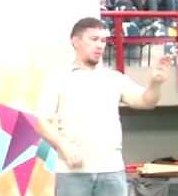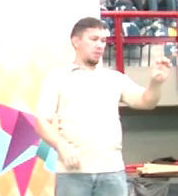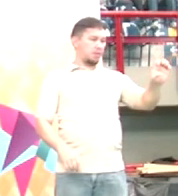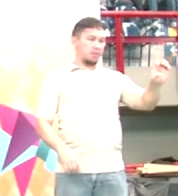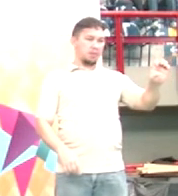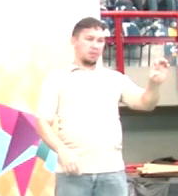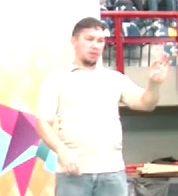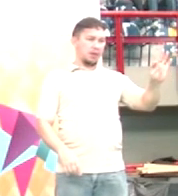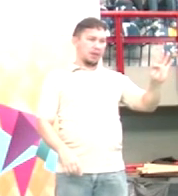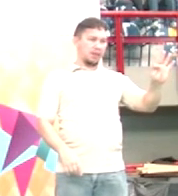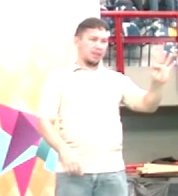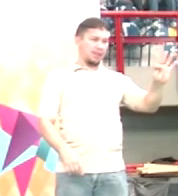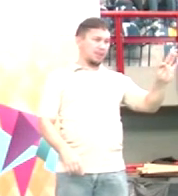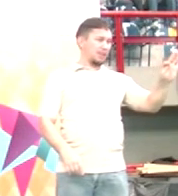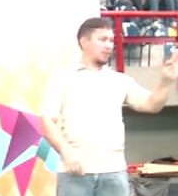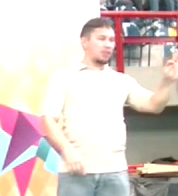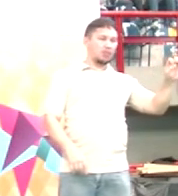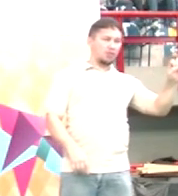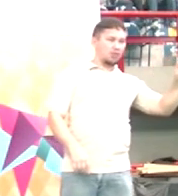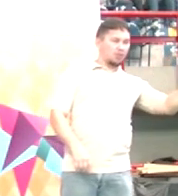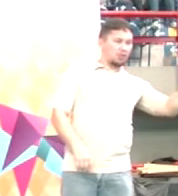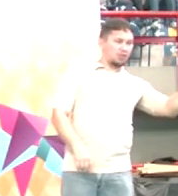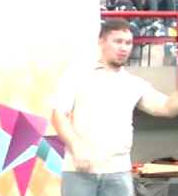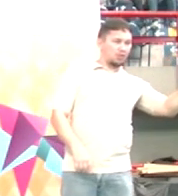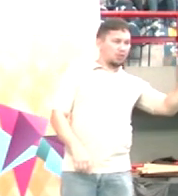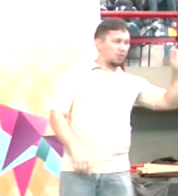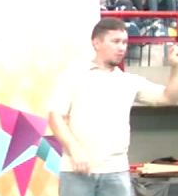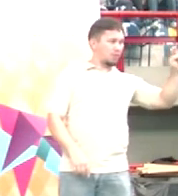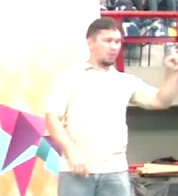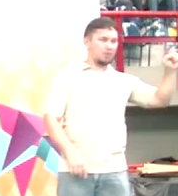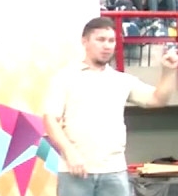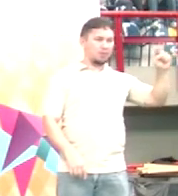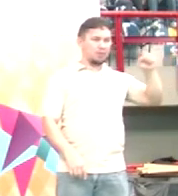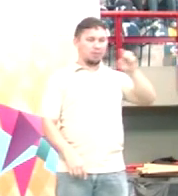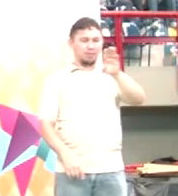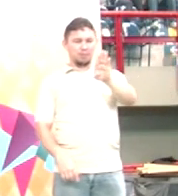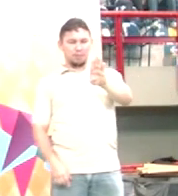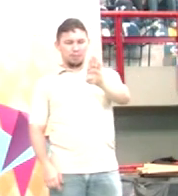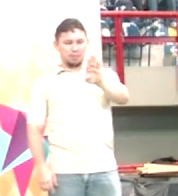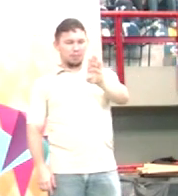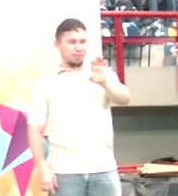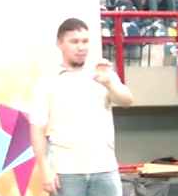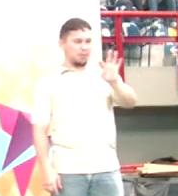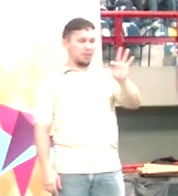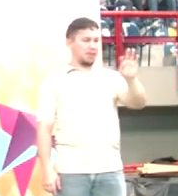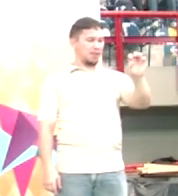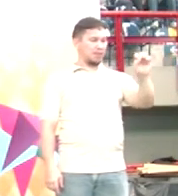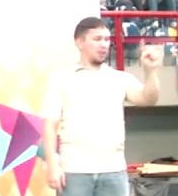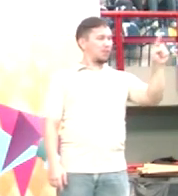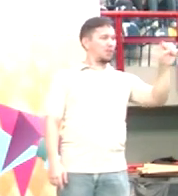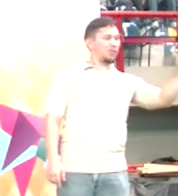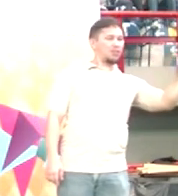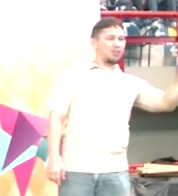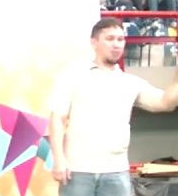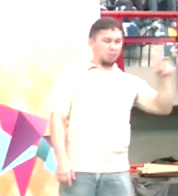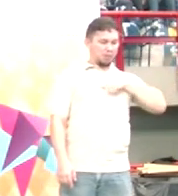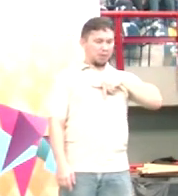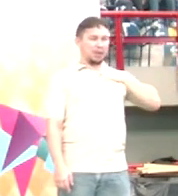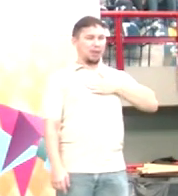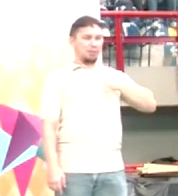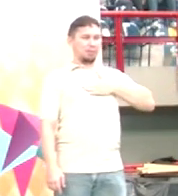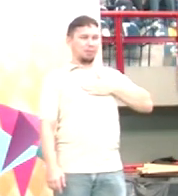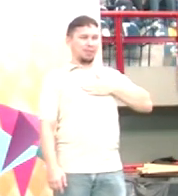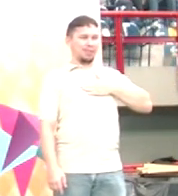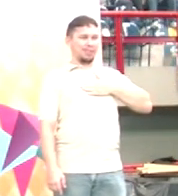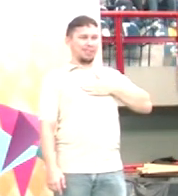Betos, lanchonete Betos. Aí tem o apóstrofo, porque ele está dizendo que aquela lanchonete é própria, é dele, do Beto.